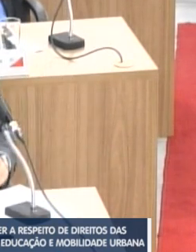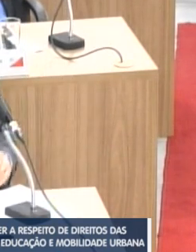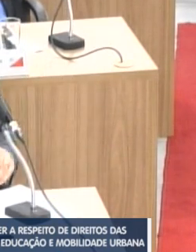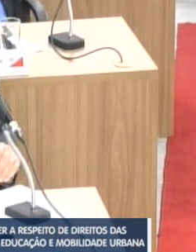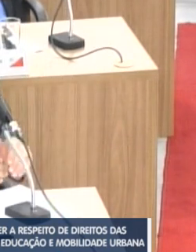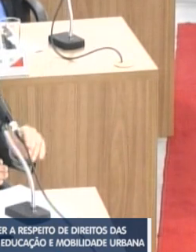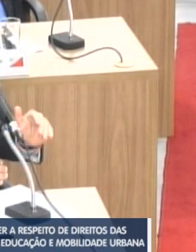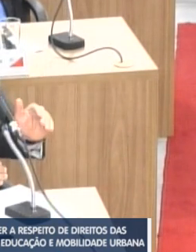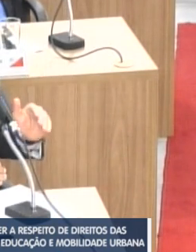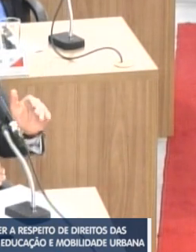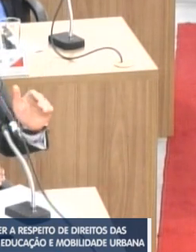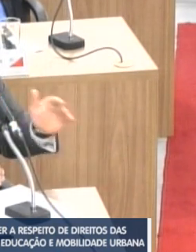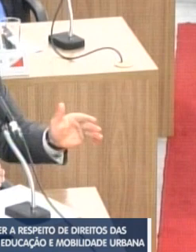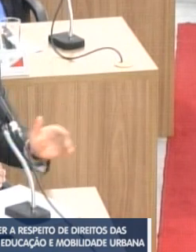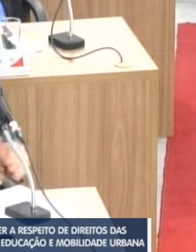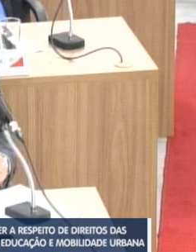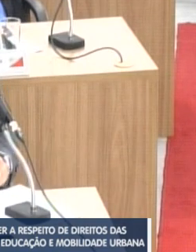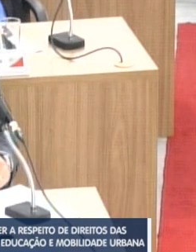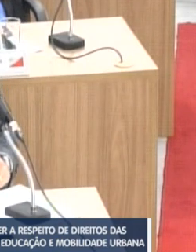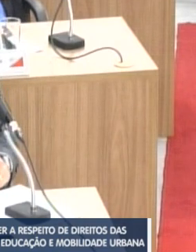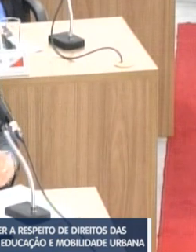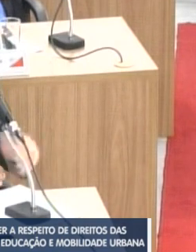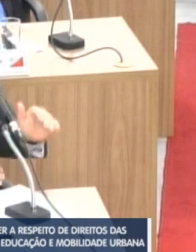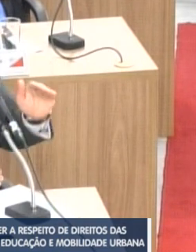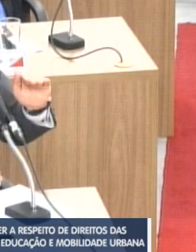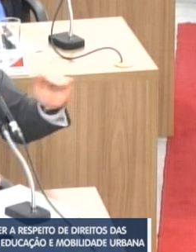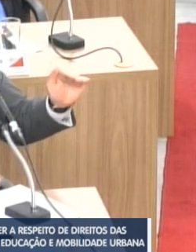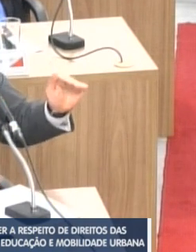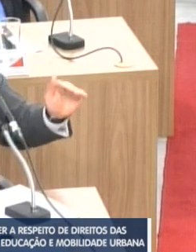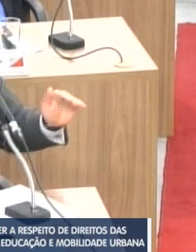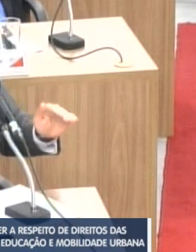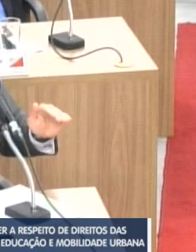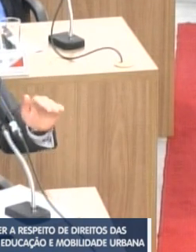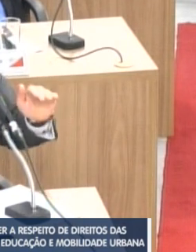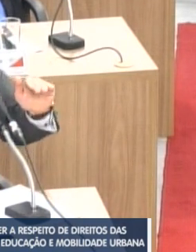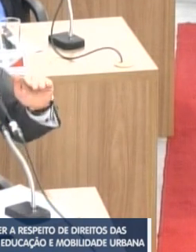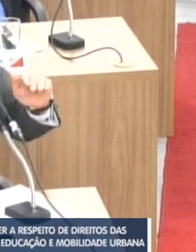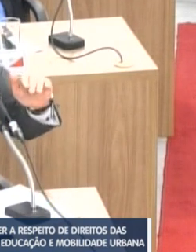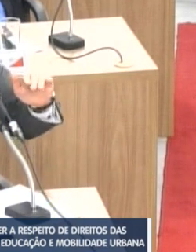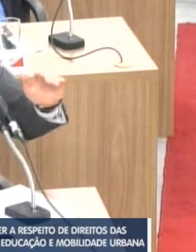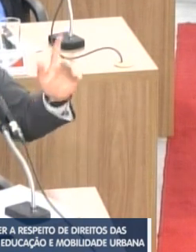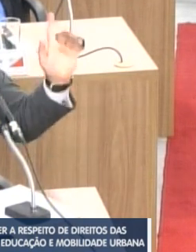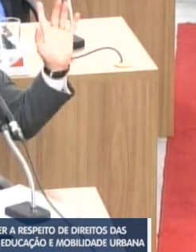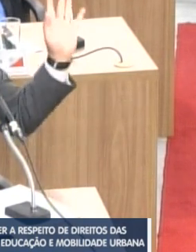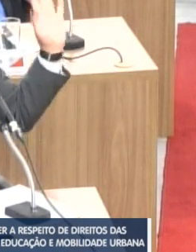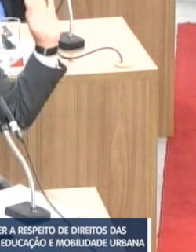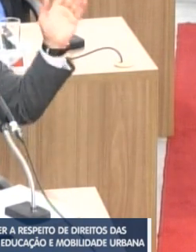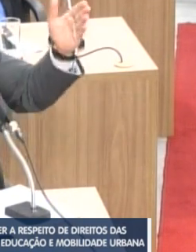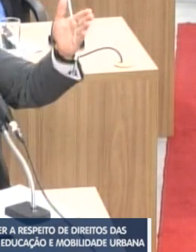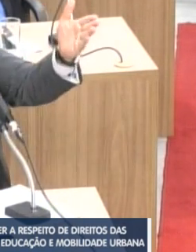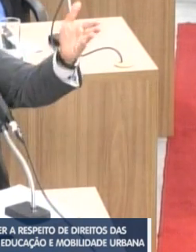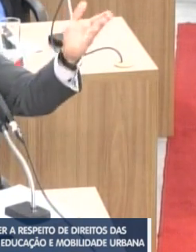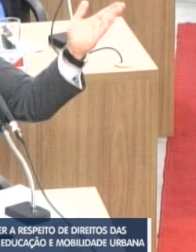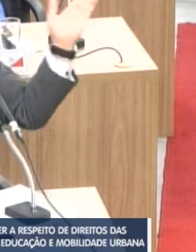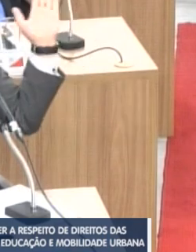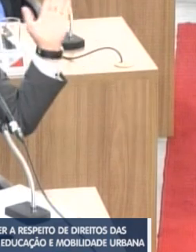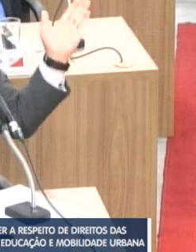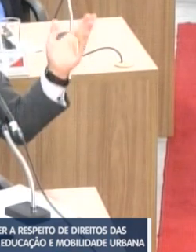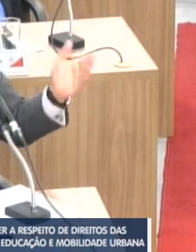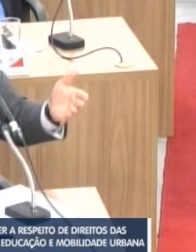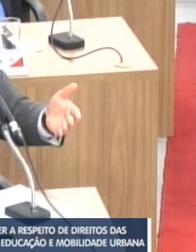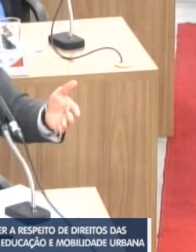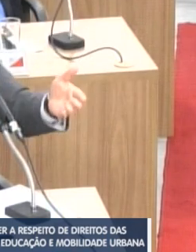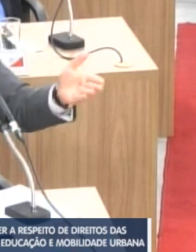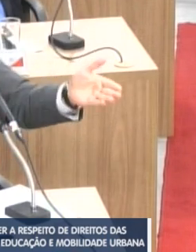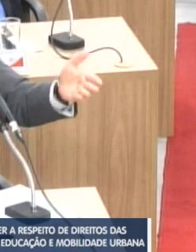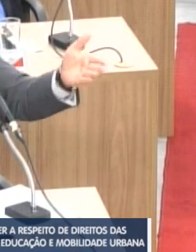com pessoas que têm deficiências. Isso é em todos os governos. Tivemos um juiz federal, que você viu a fala